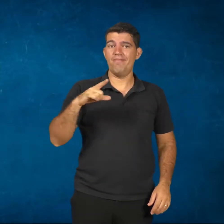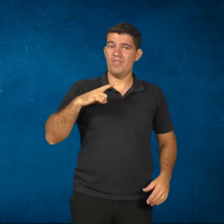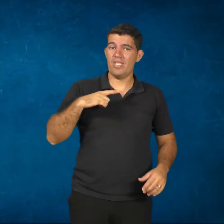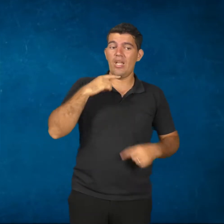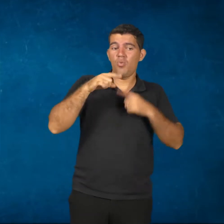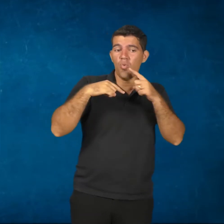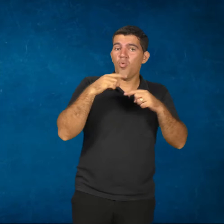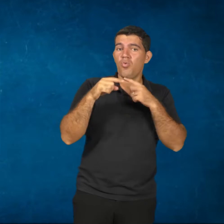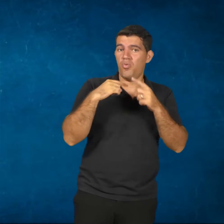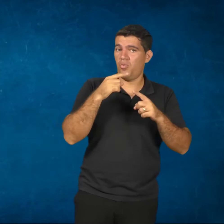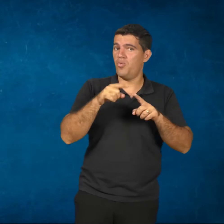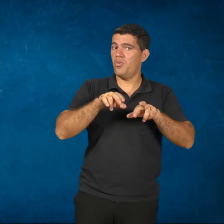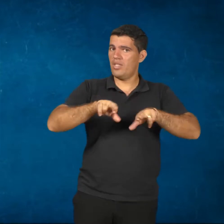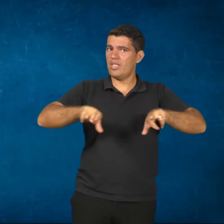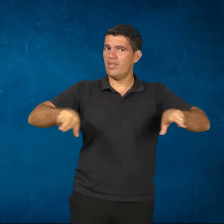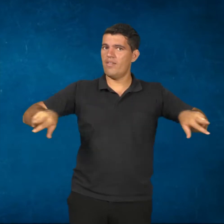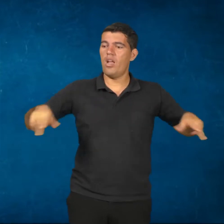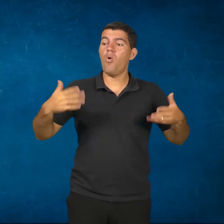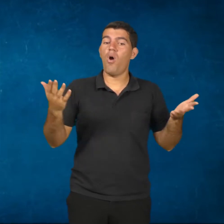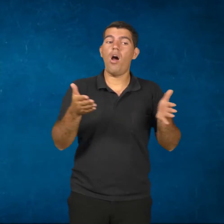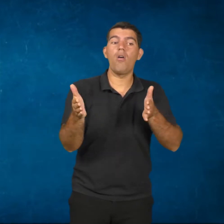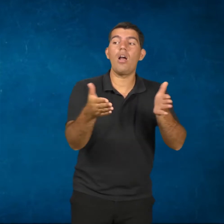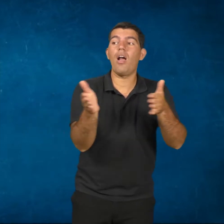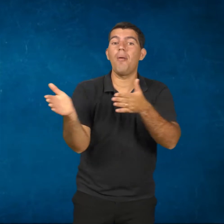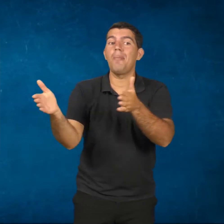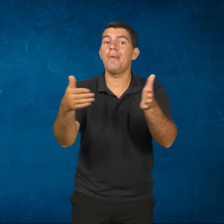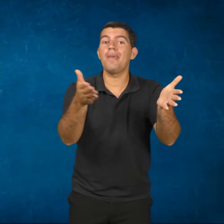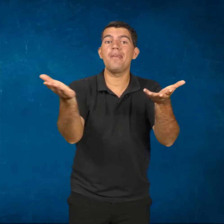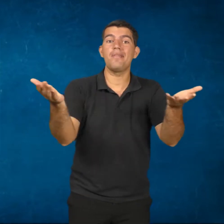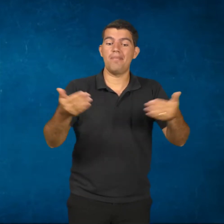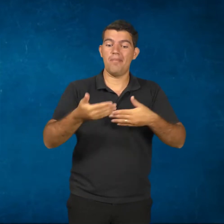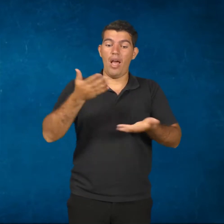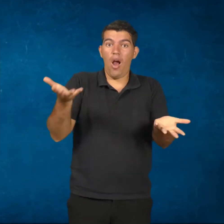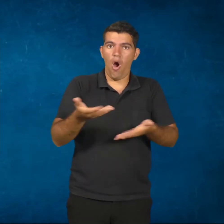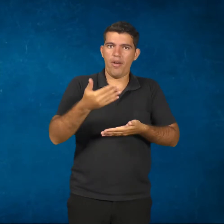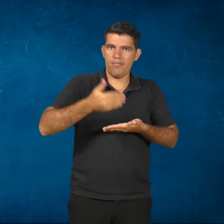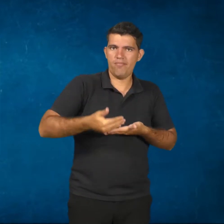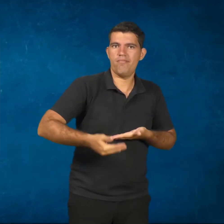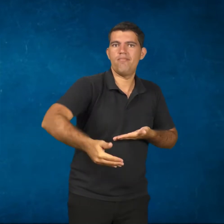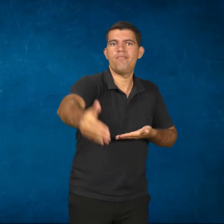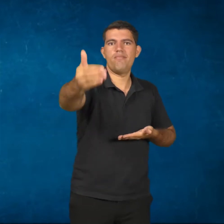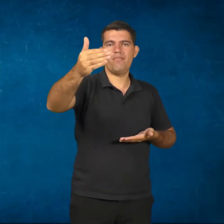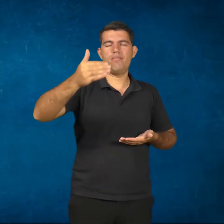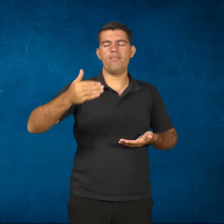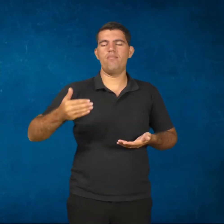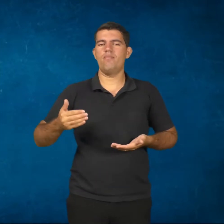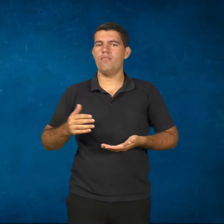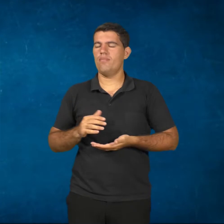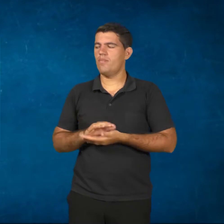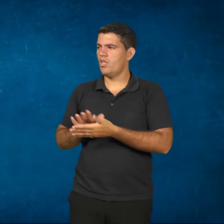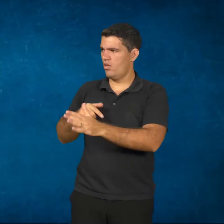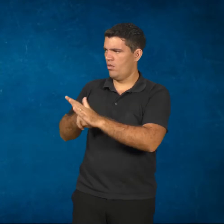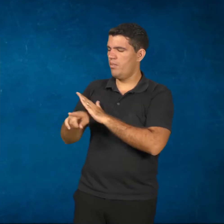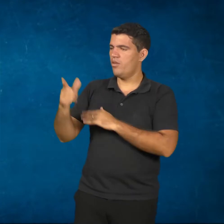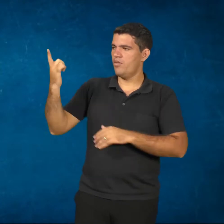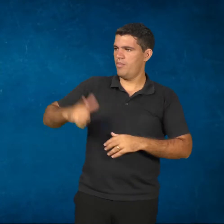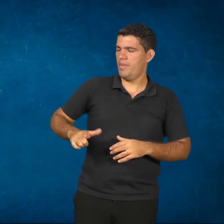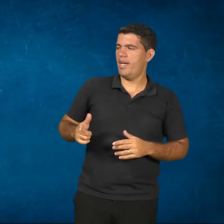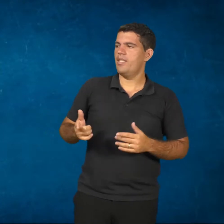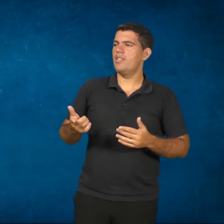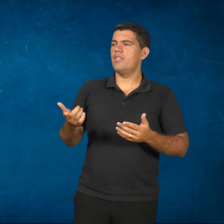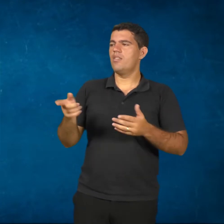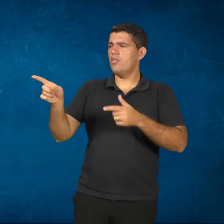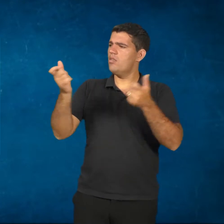bastante duvidosos sobre os caminhos a seguir a partir daqui. Bom, até pegando o gancho de tudo isso que o senhor